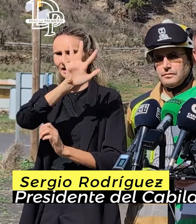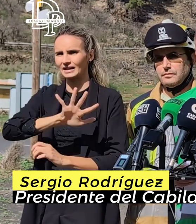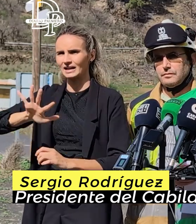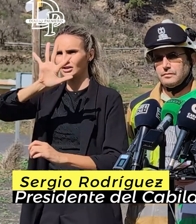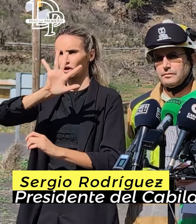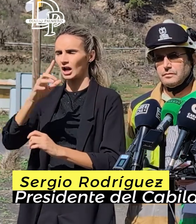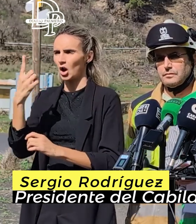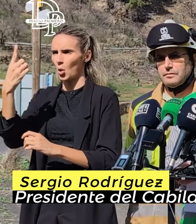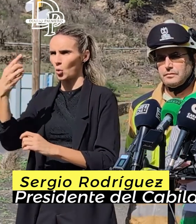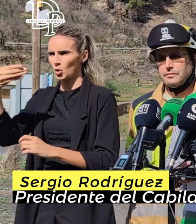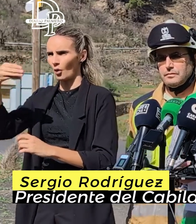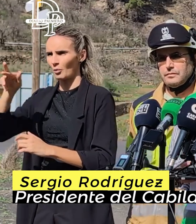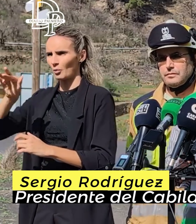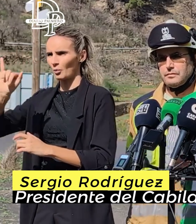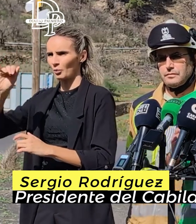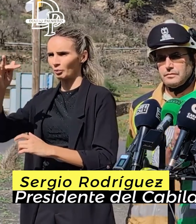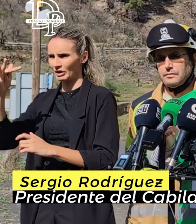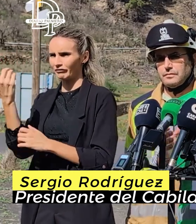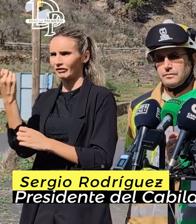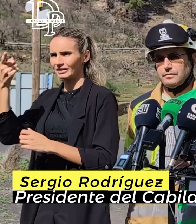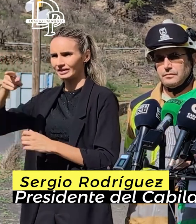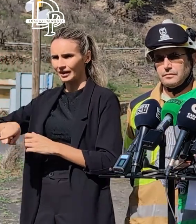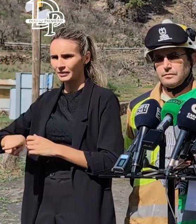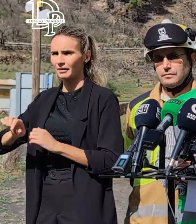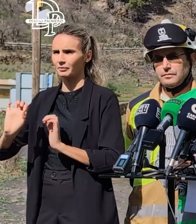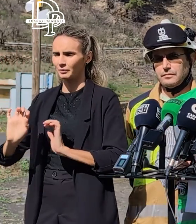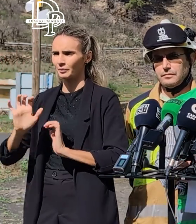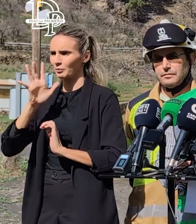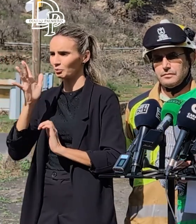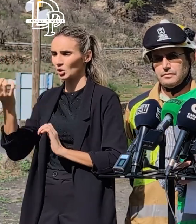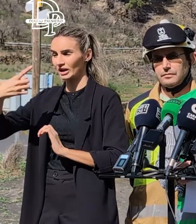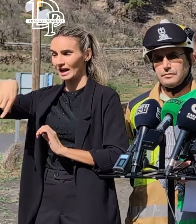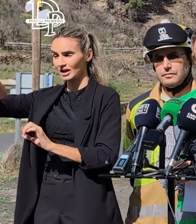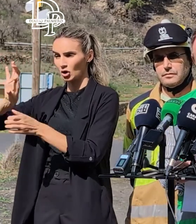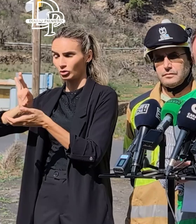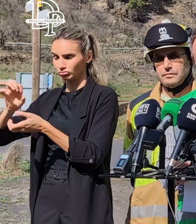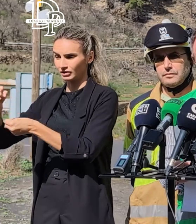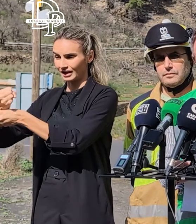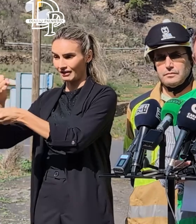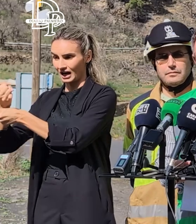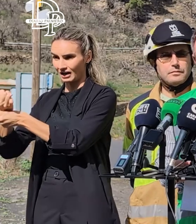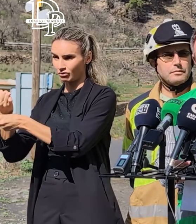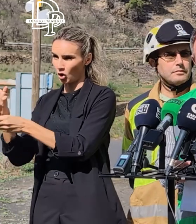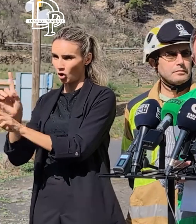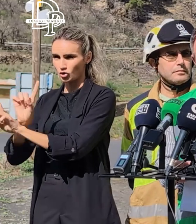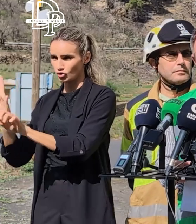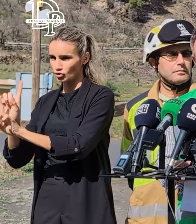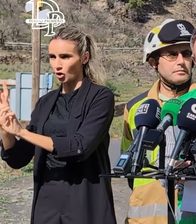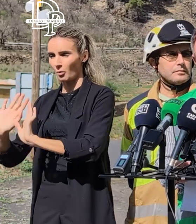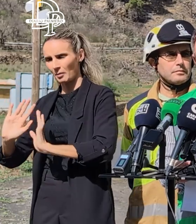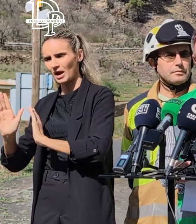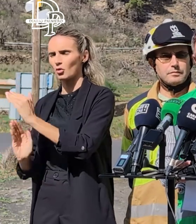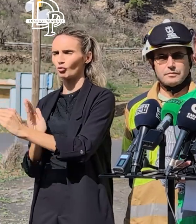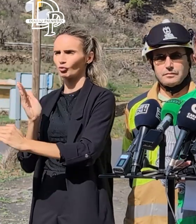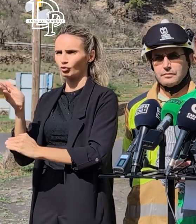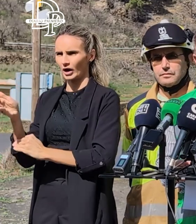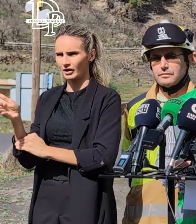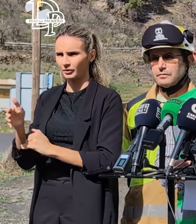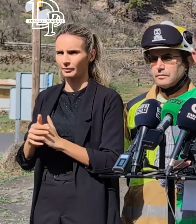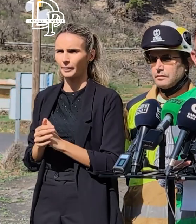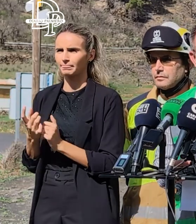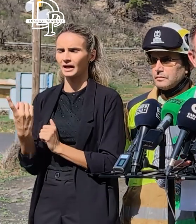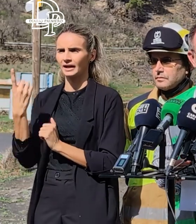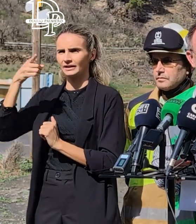EIRIF, que a pesar de que no estaban de servicio, pues acudieron, y